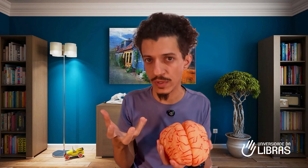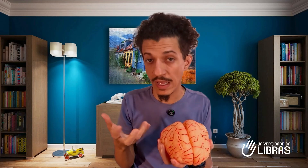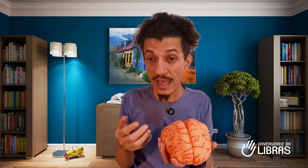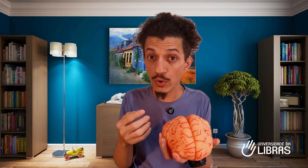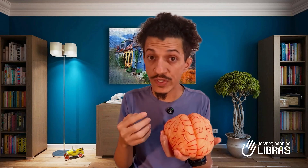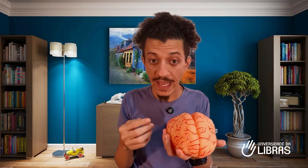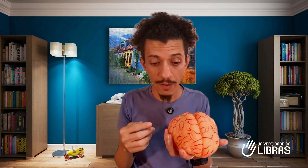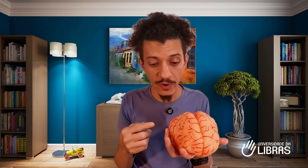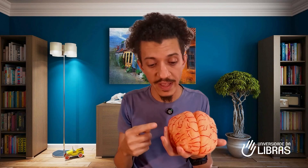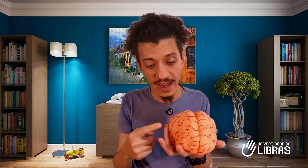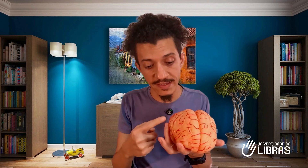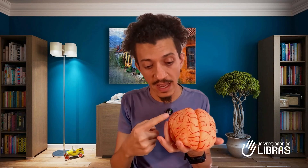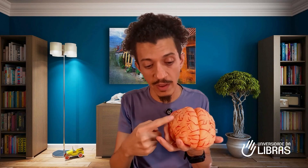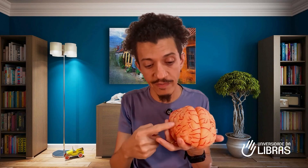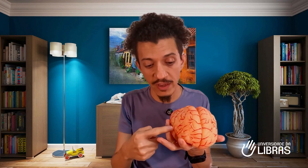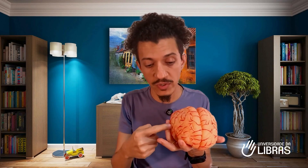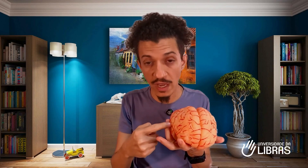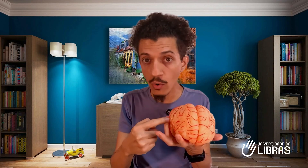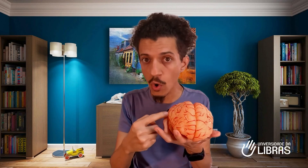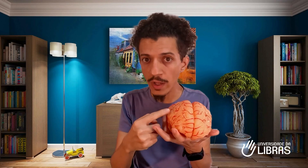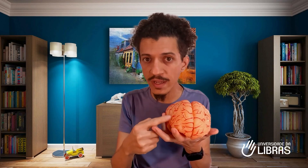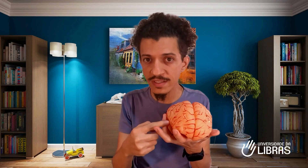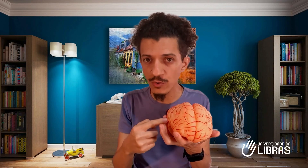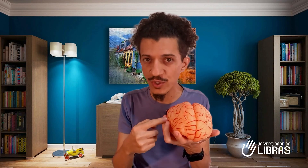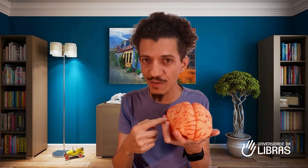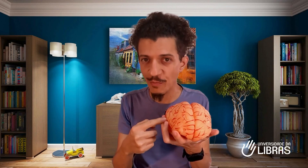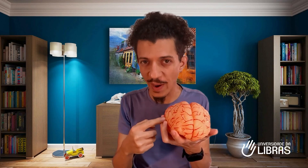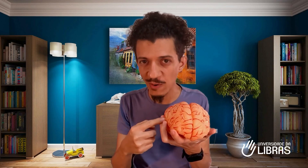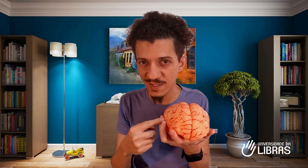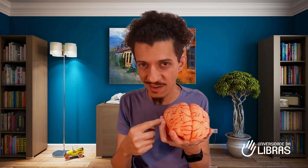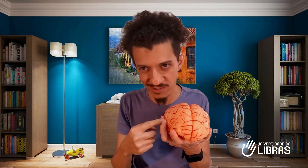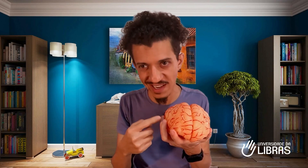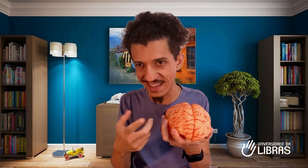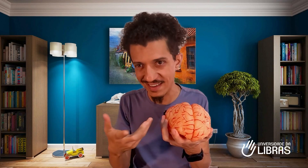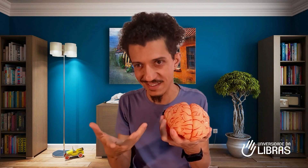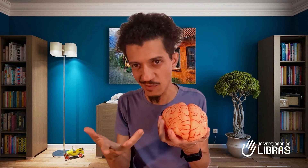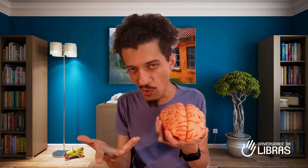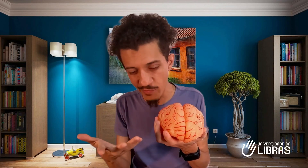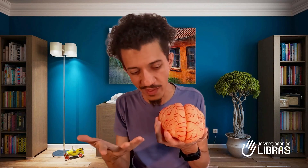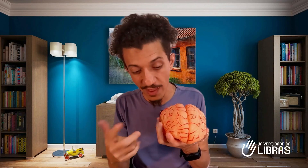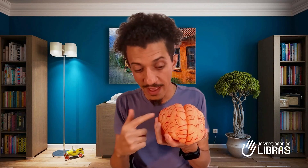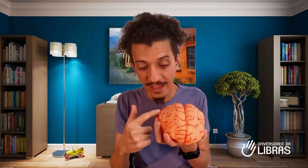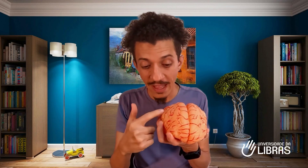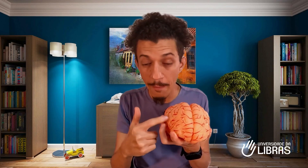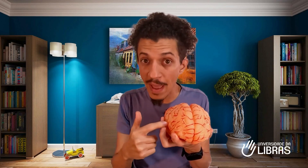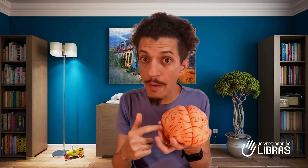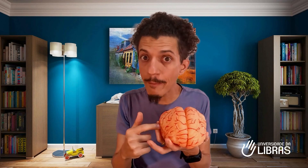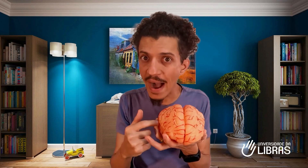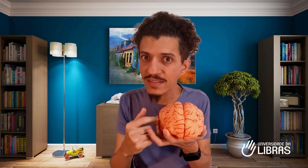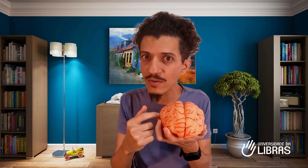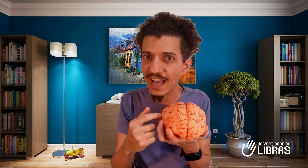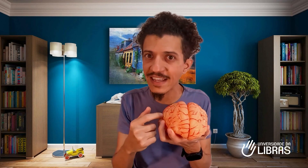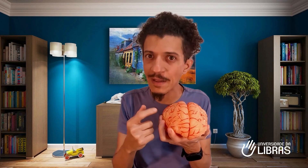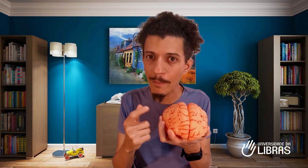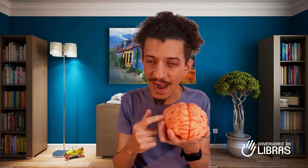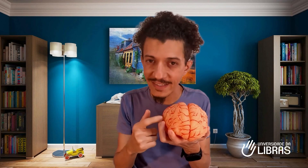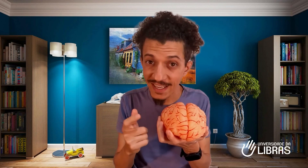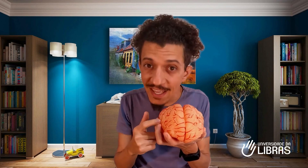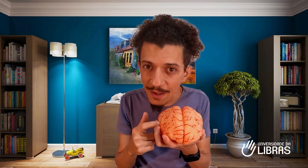E o cérebro deles, ao invés de usar o córtex auditivo para audição, já que eles não ouvem, também passa a usar essa parte aqui e